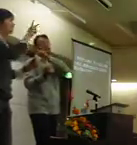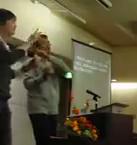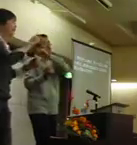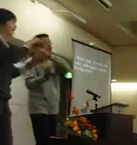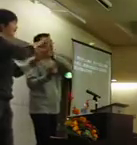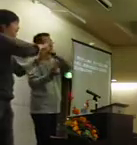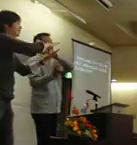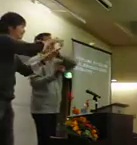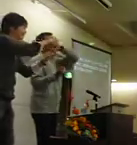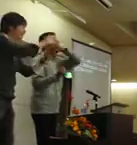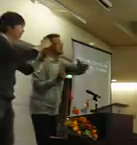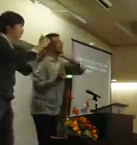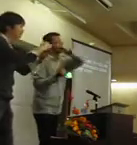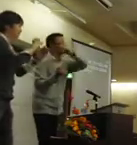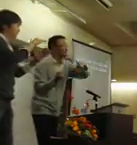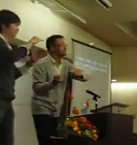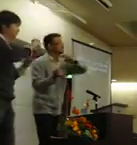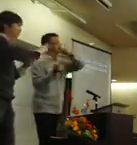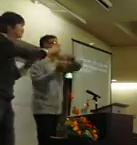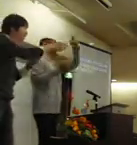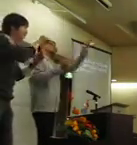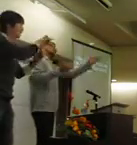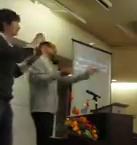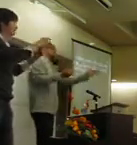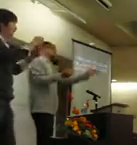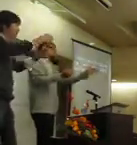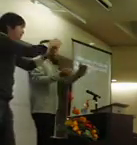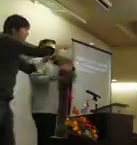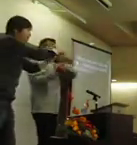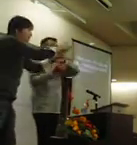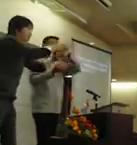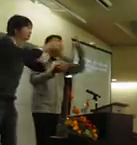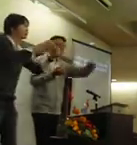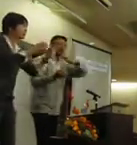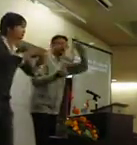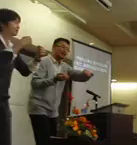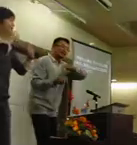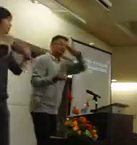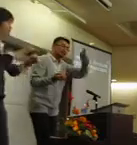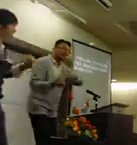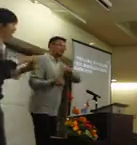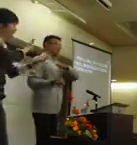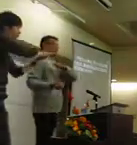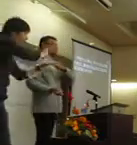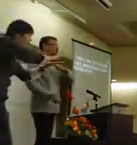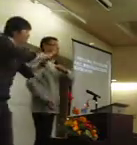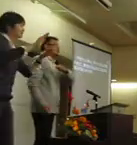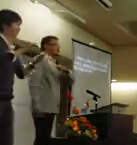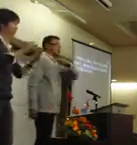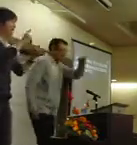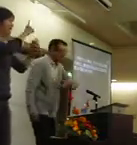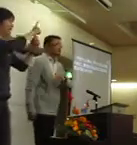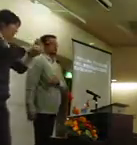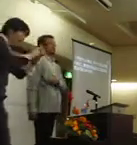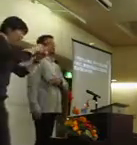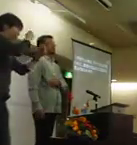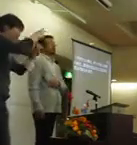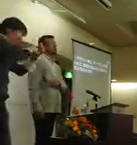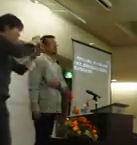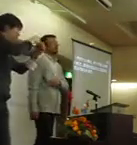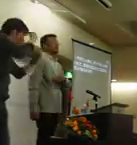に行ってるんです。それ毎月毎月何でも聞きます。何でも何でも何でも欠か